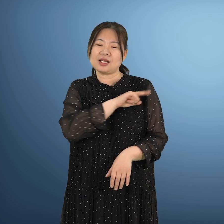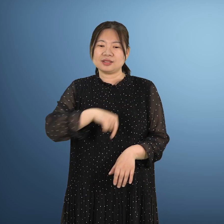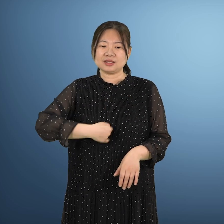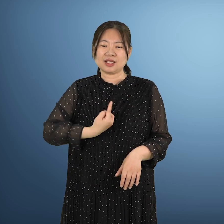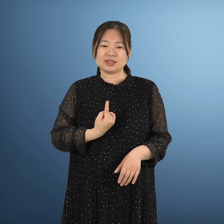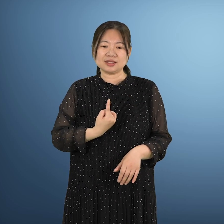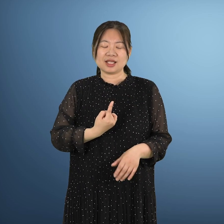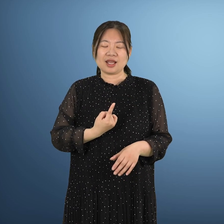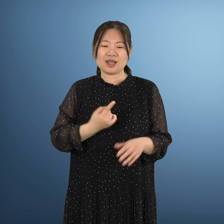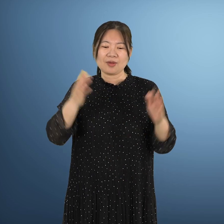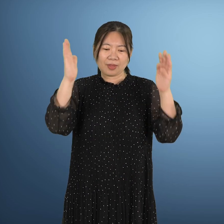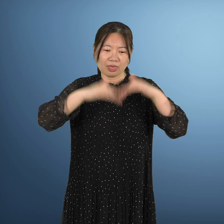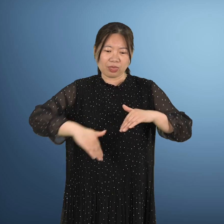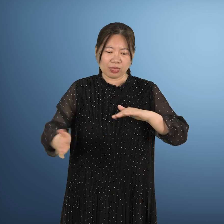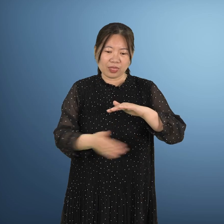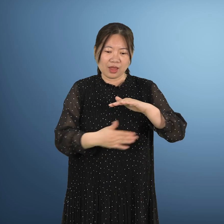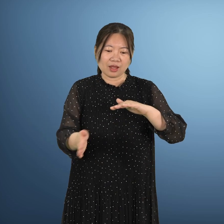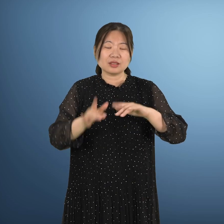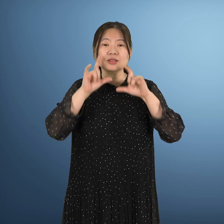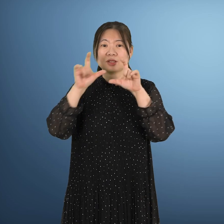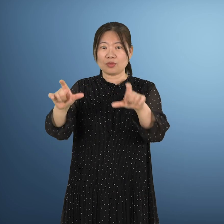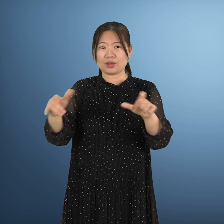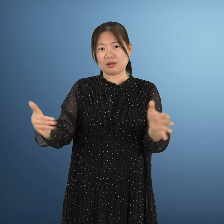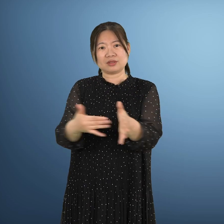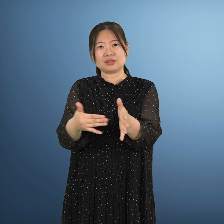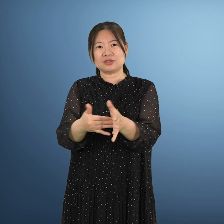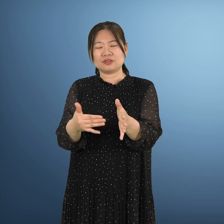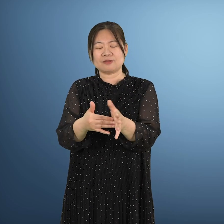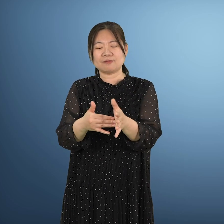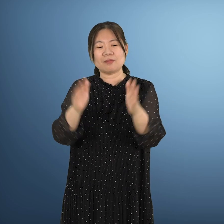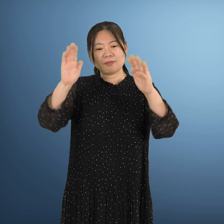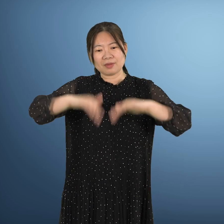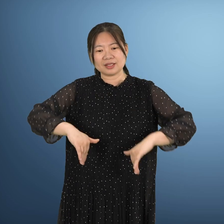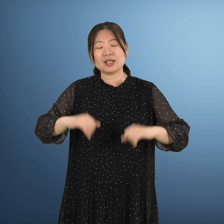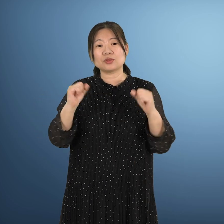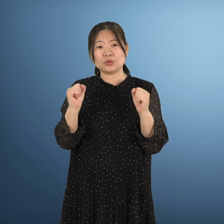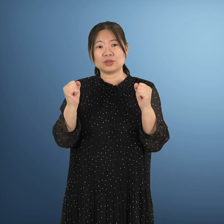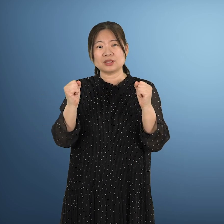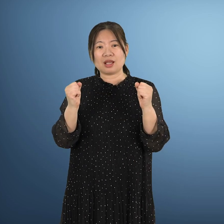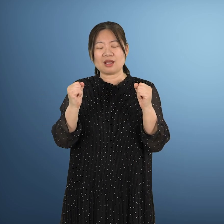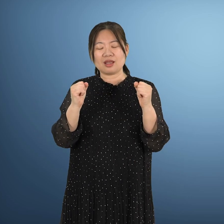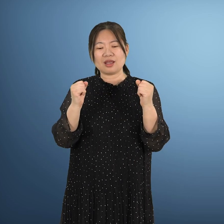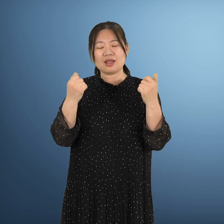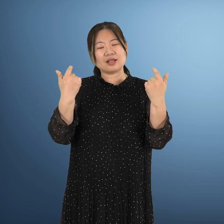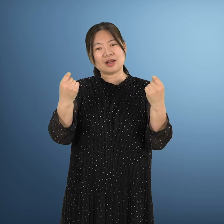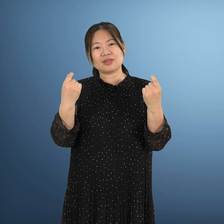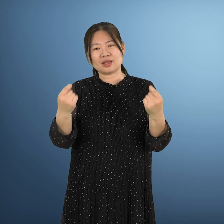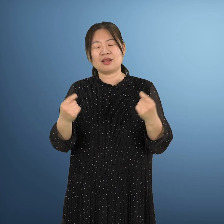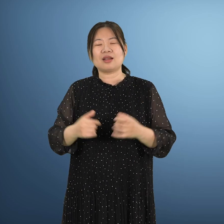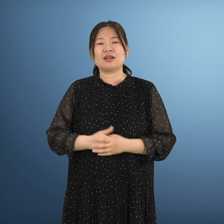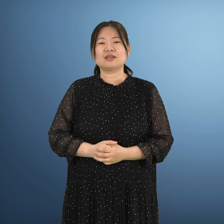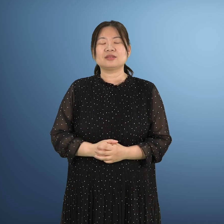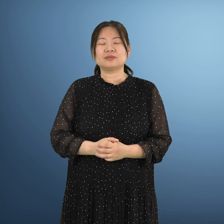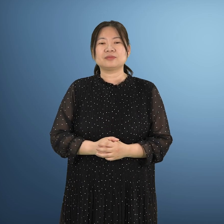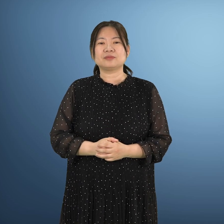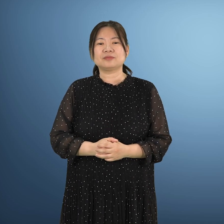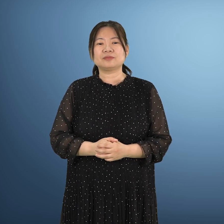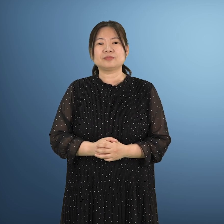자신의 황폐함을 선언해버리고 마는, 파산된 존재를 선언해버리고 마는 그런